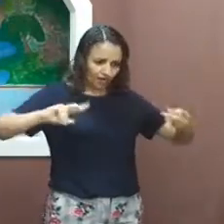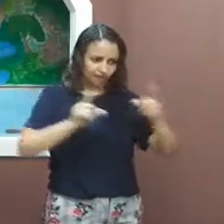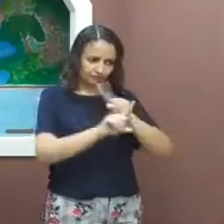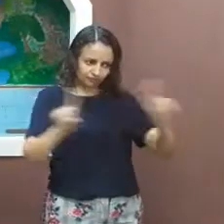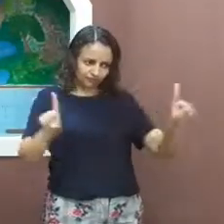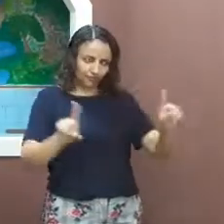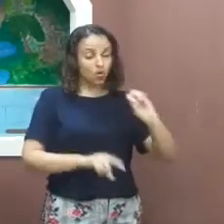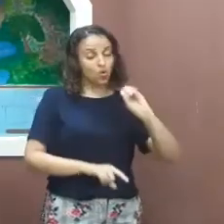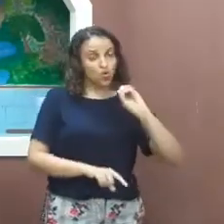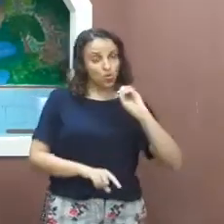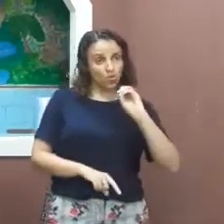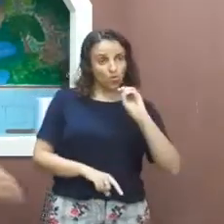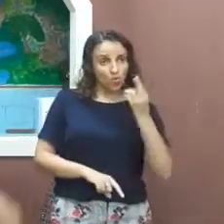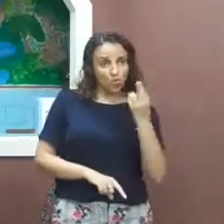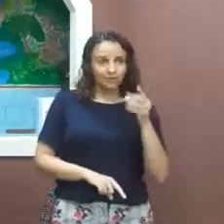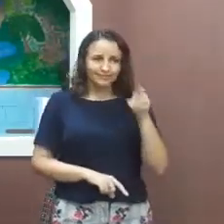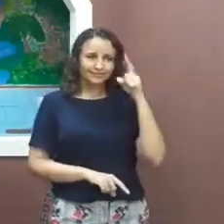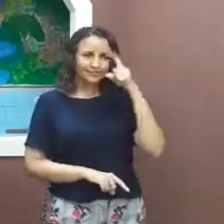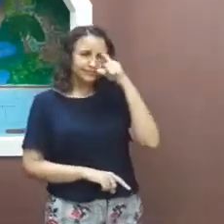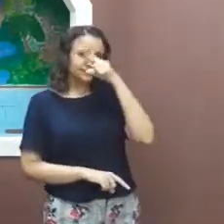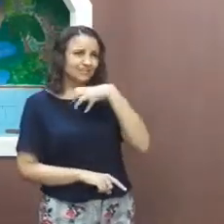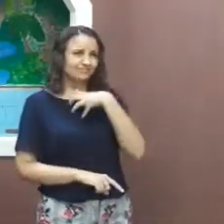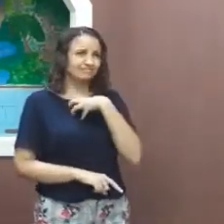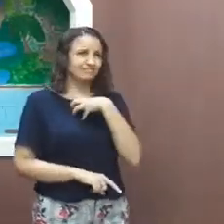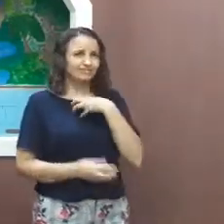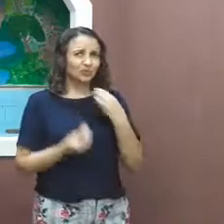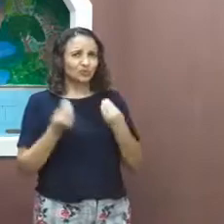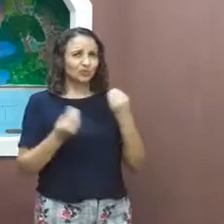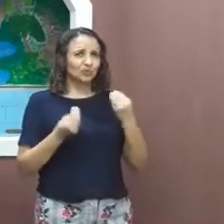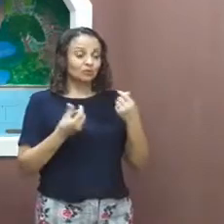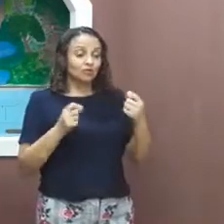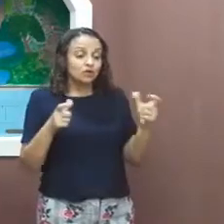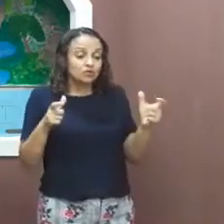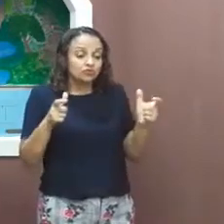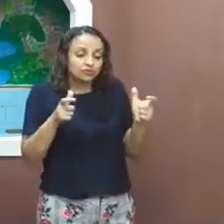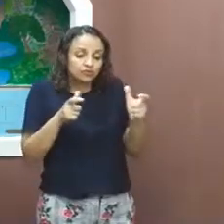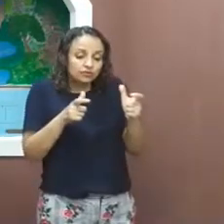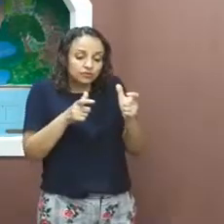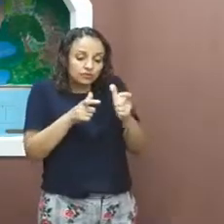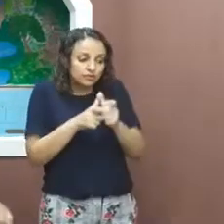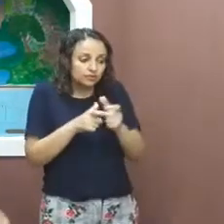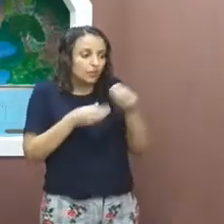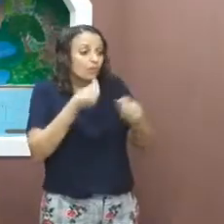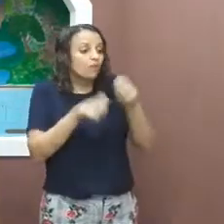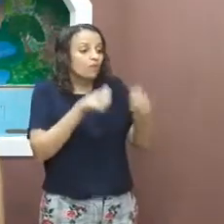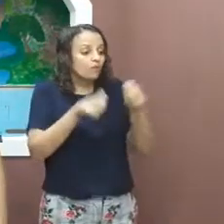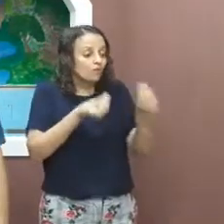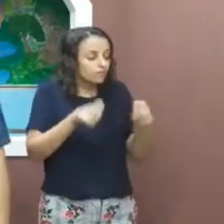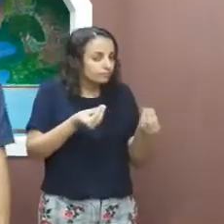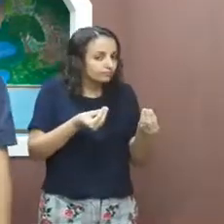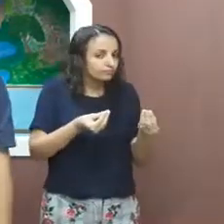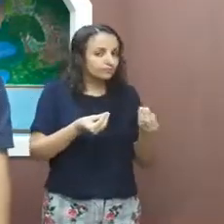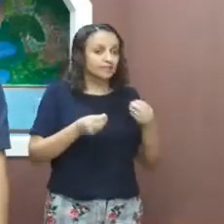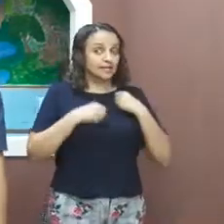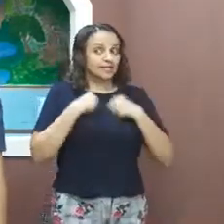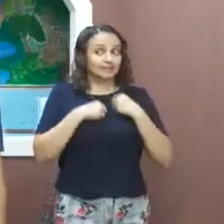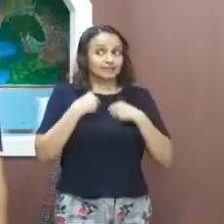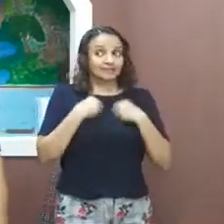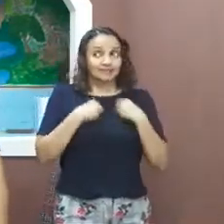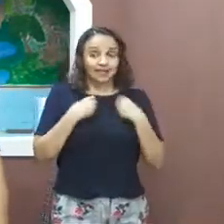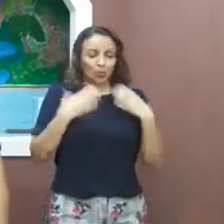você minimizar? Nós sabemos que a questão da ansiedade, ela se caracteriza por um grande